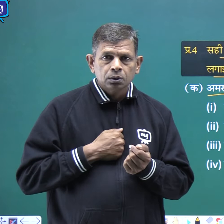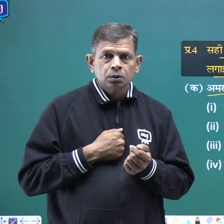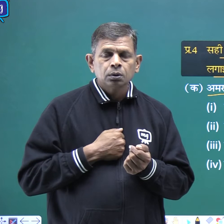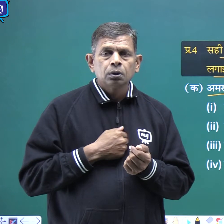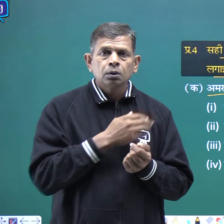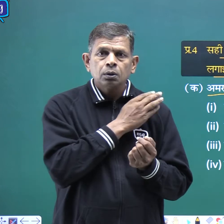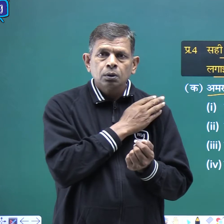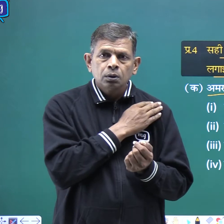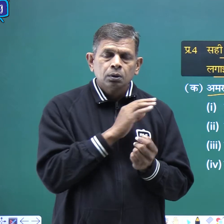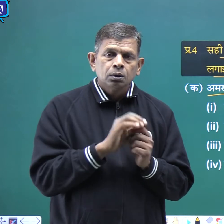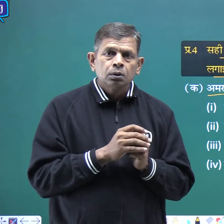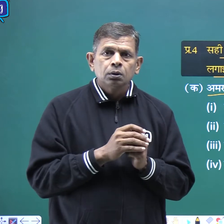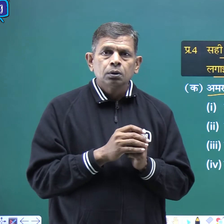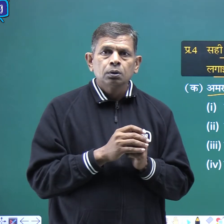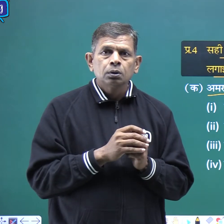परजीविका,